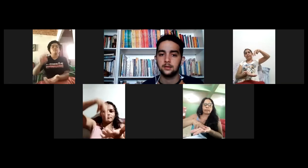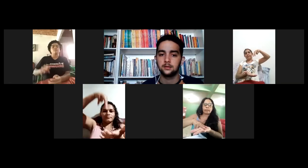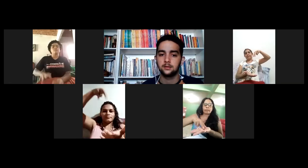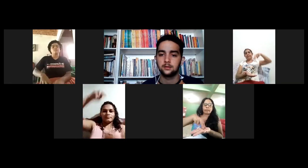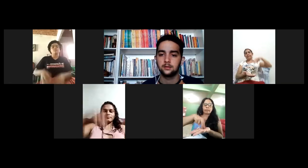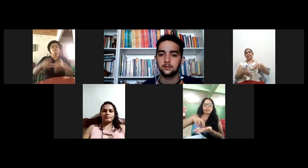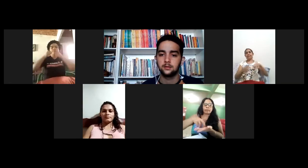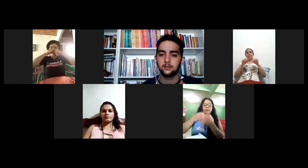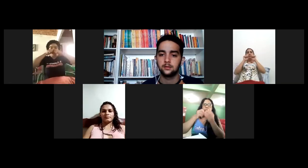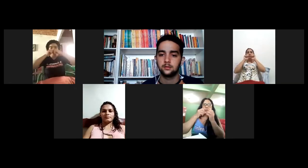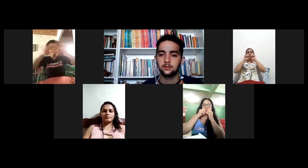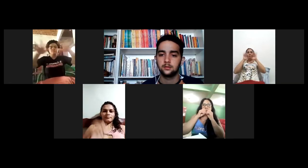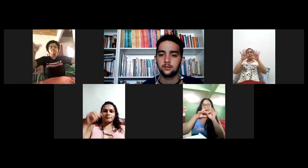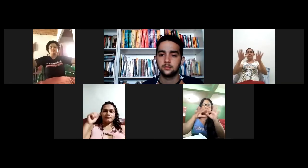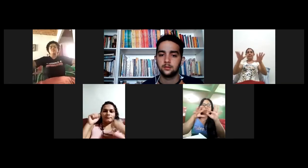abençoar,